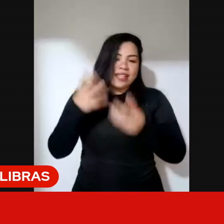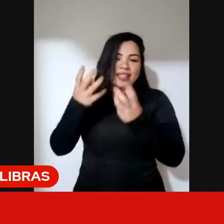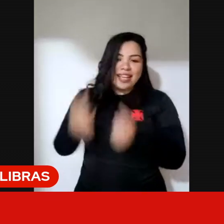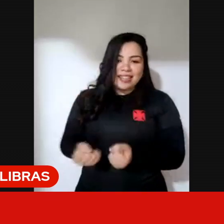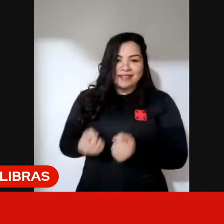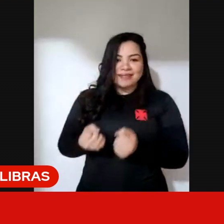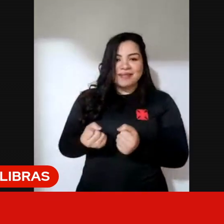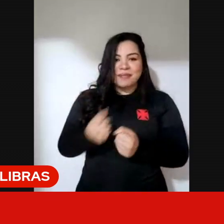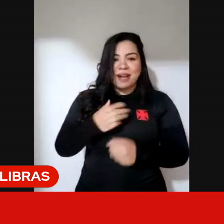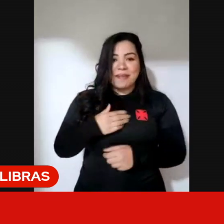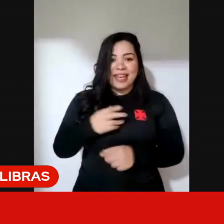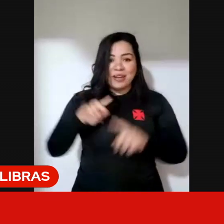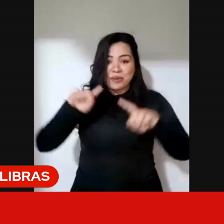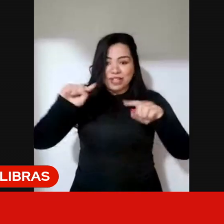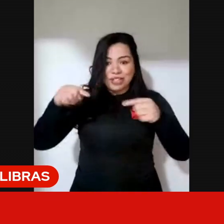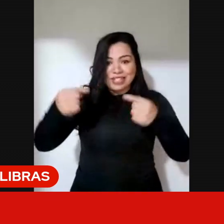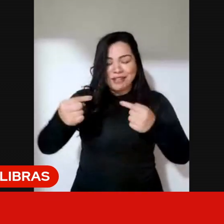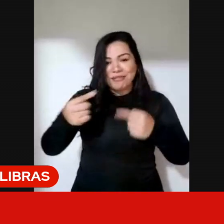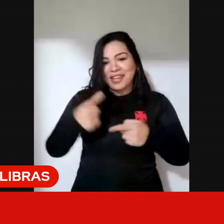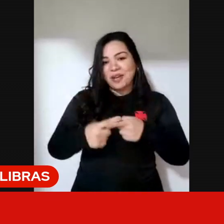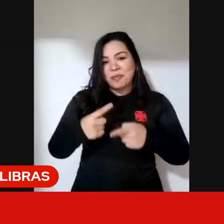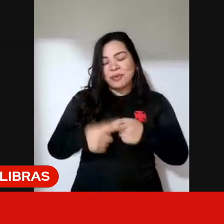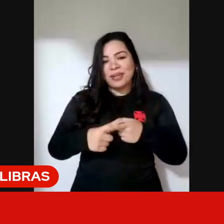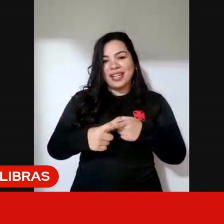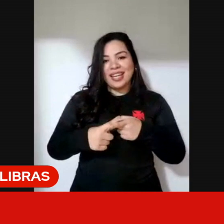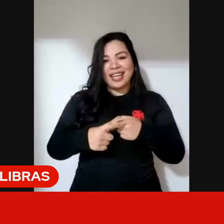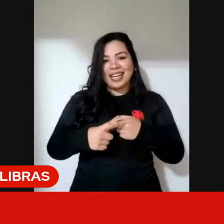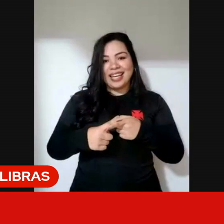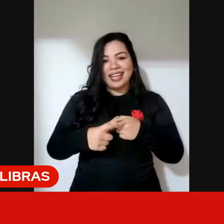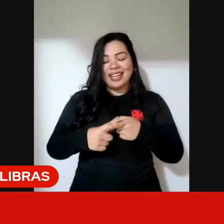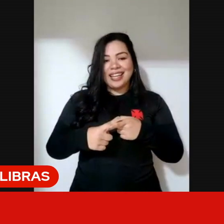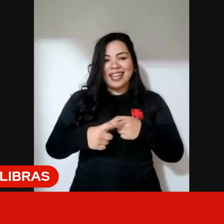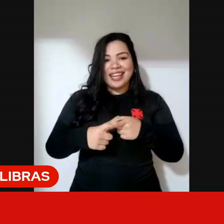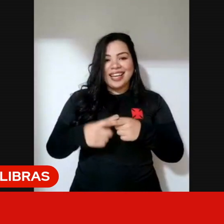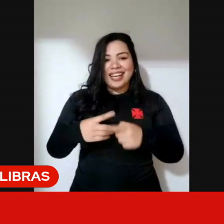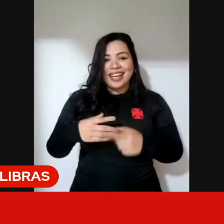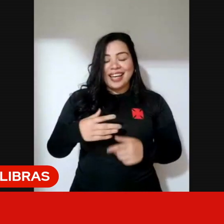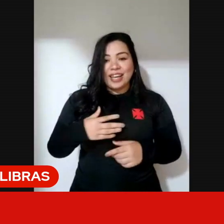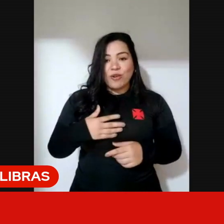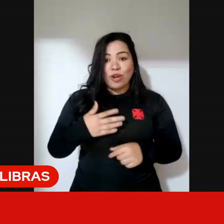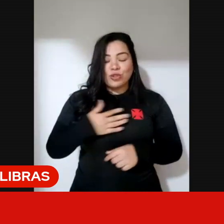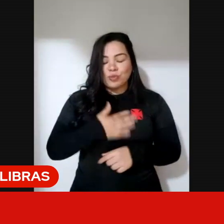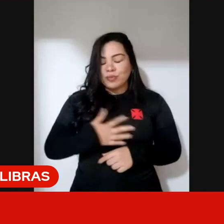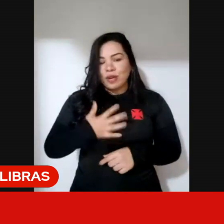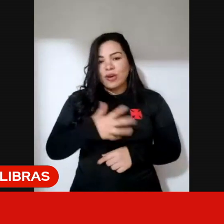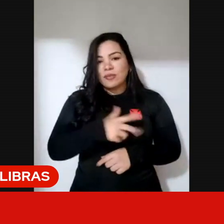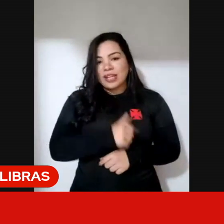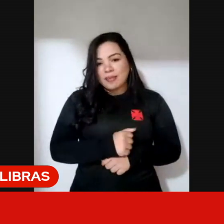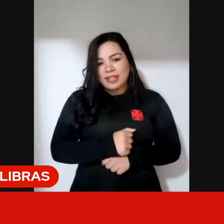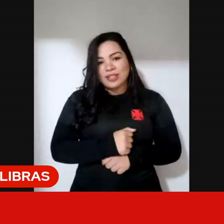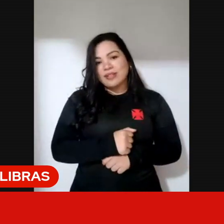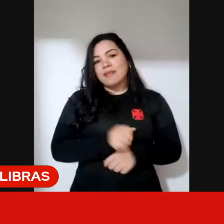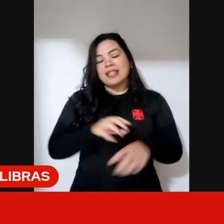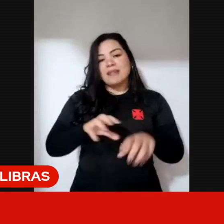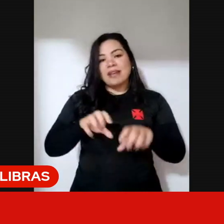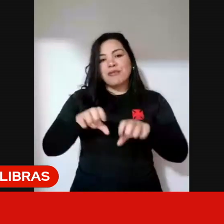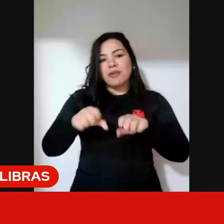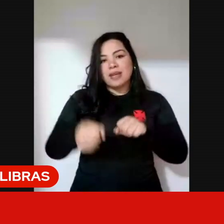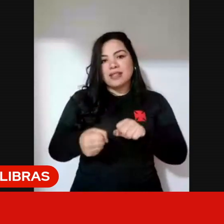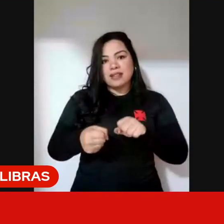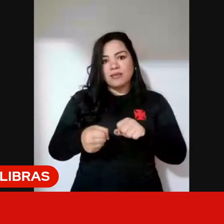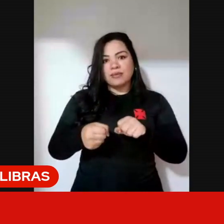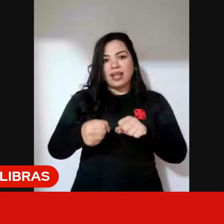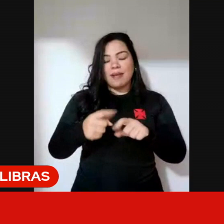Mas eu aceitei. Para mim era um grande desafio, porque eu amo Libras, mas a